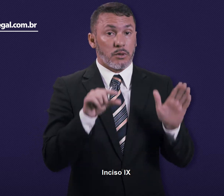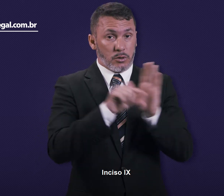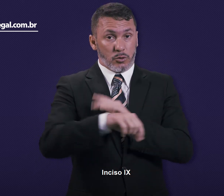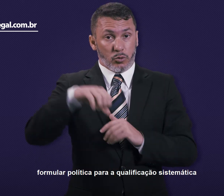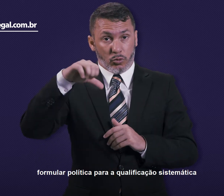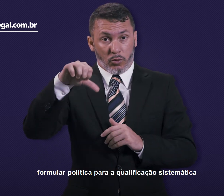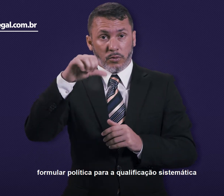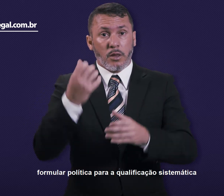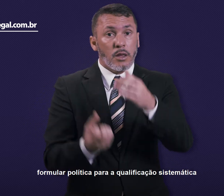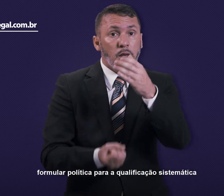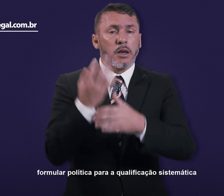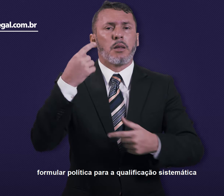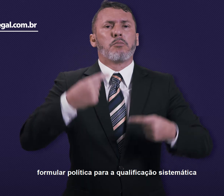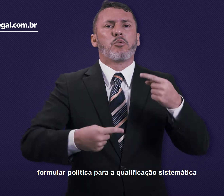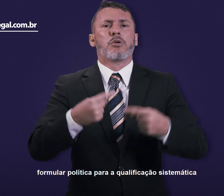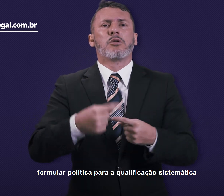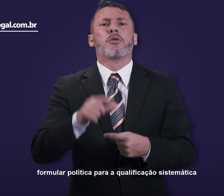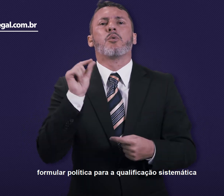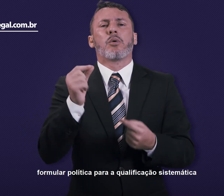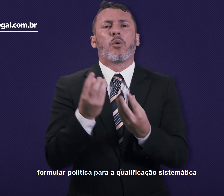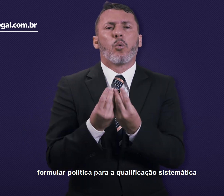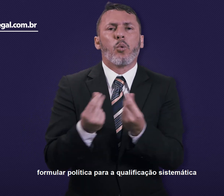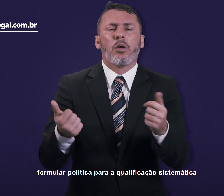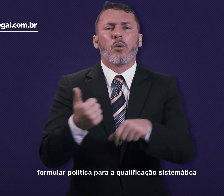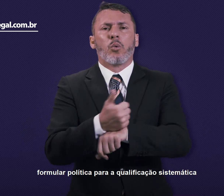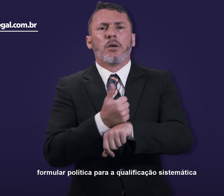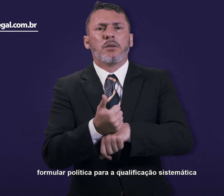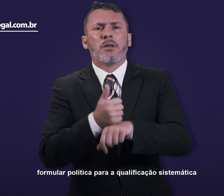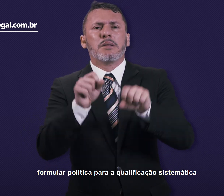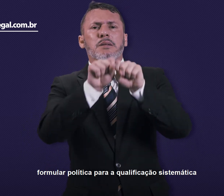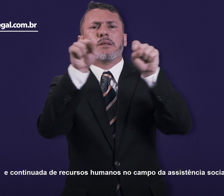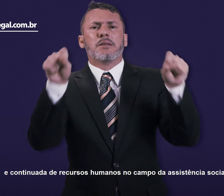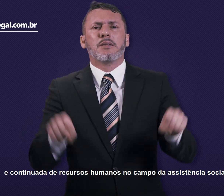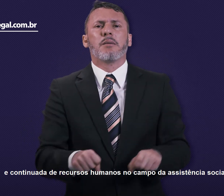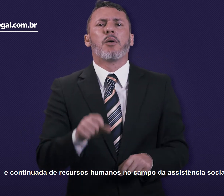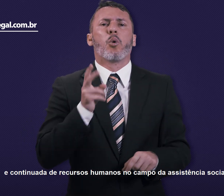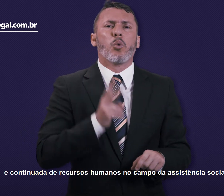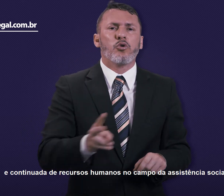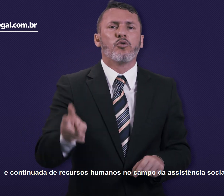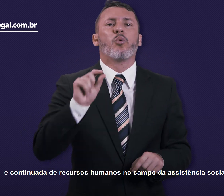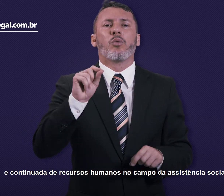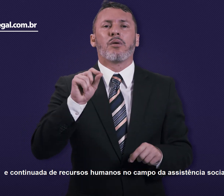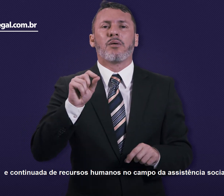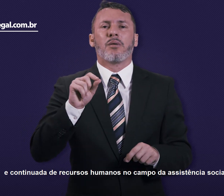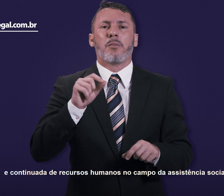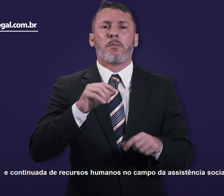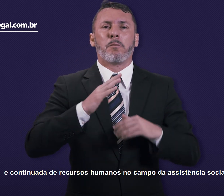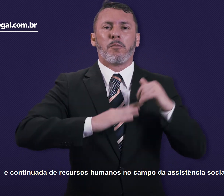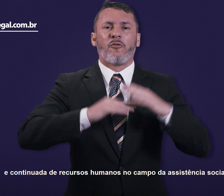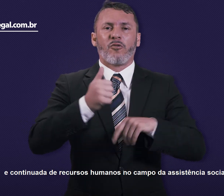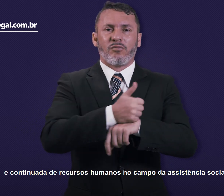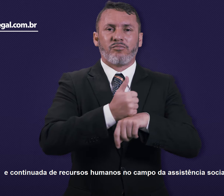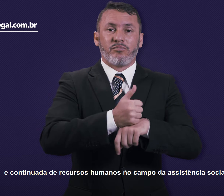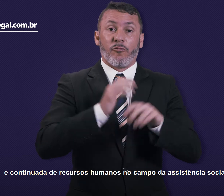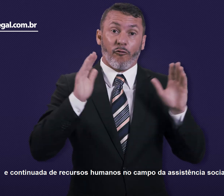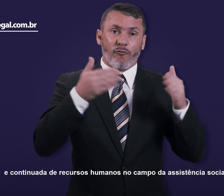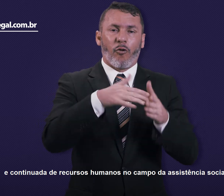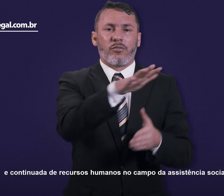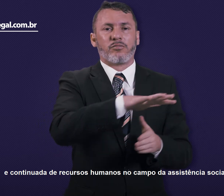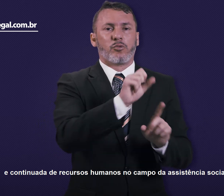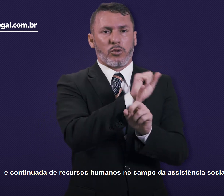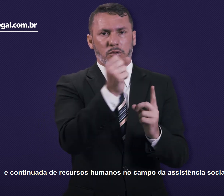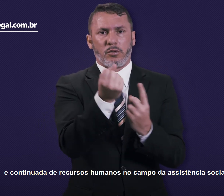Inciso 9. Formular política para a qualificação sistemática e continuada de recursos humanos no campo